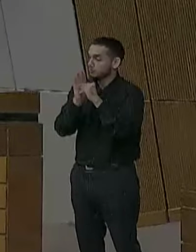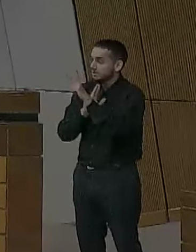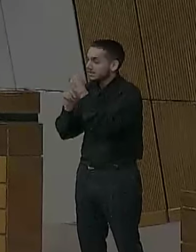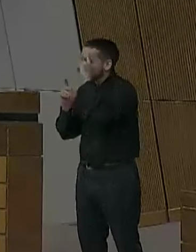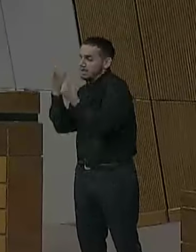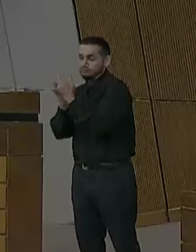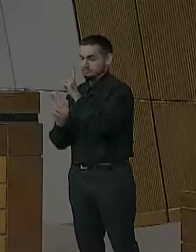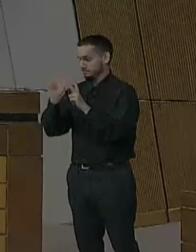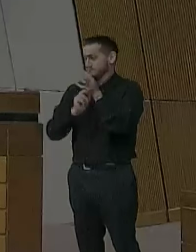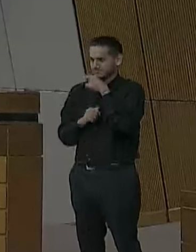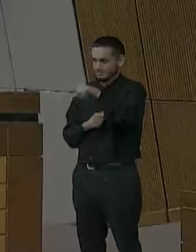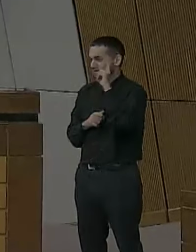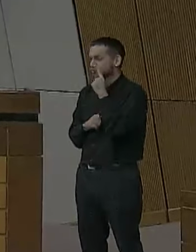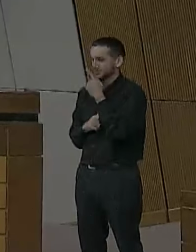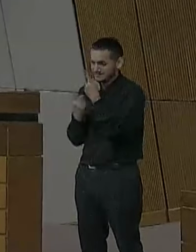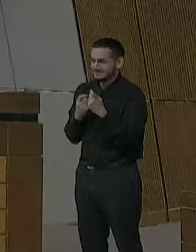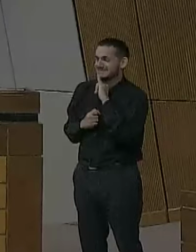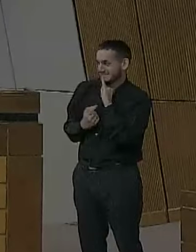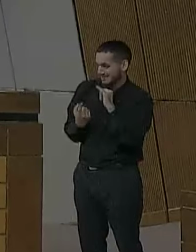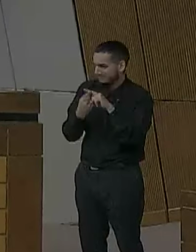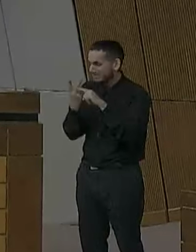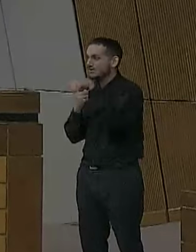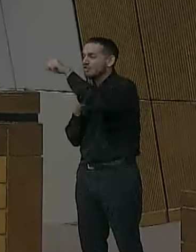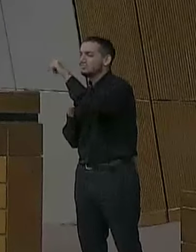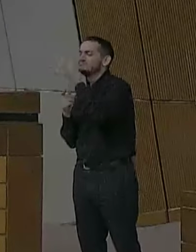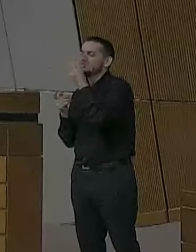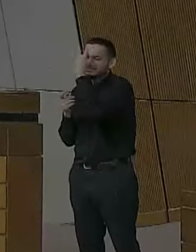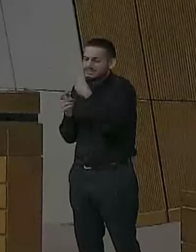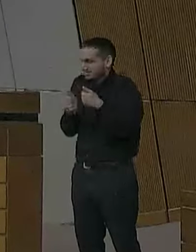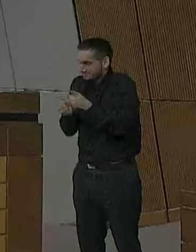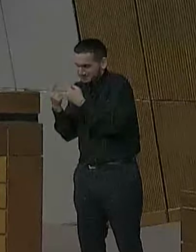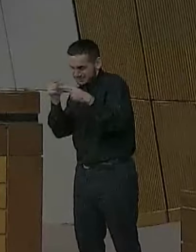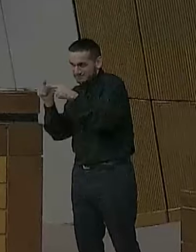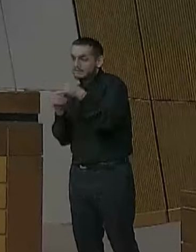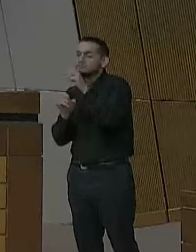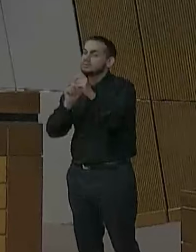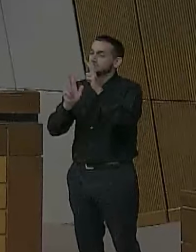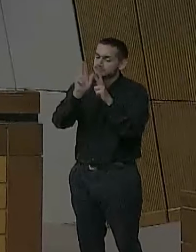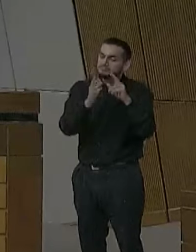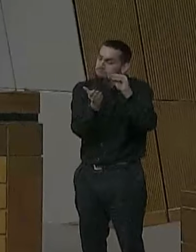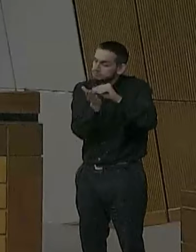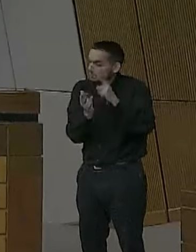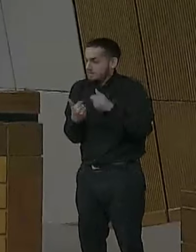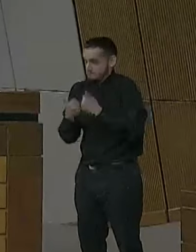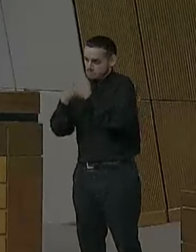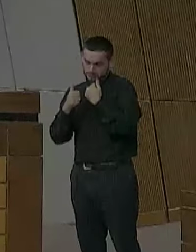que compense y que de alguna manera esté alineado a todo lo que las voces de los distintos sectores están necesitando.